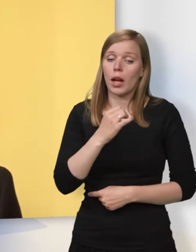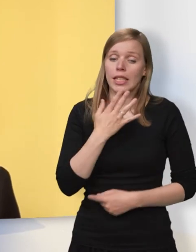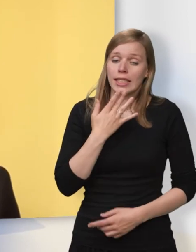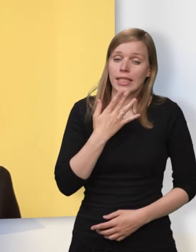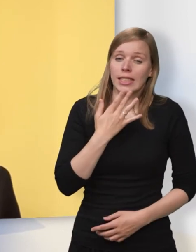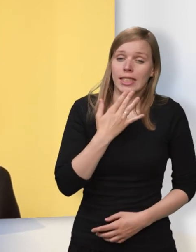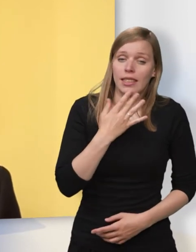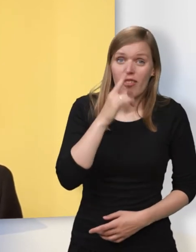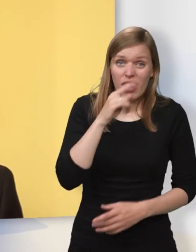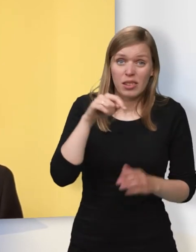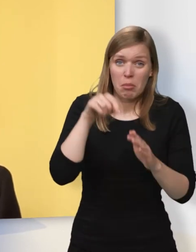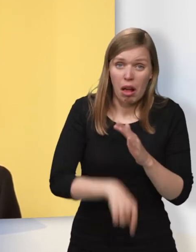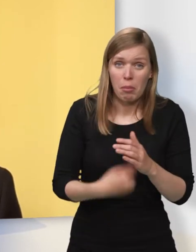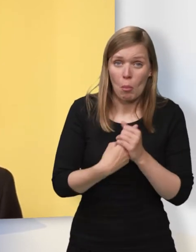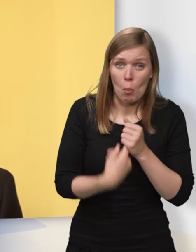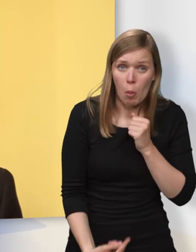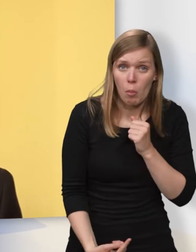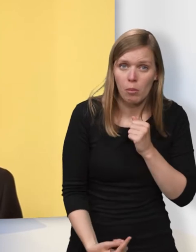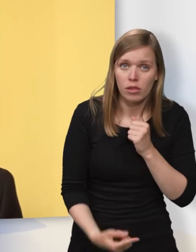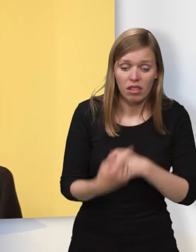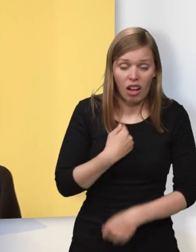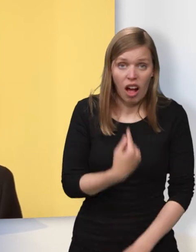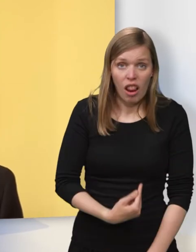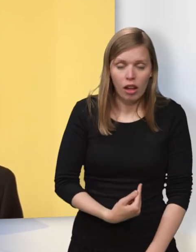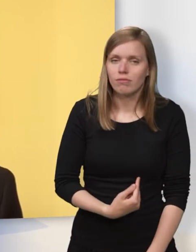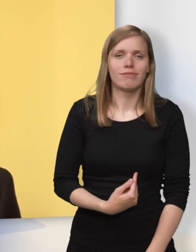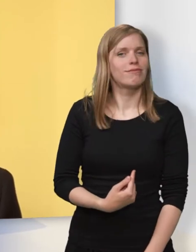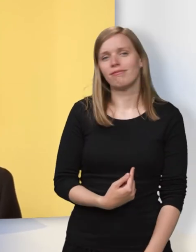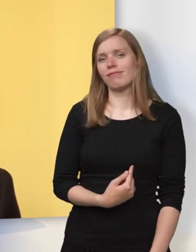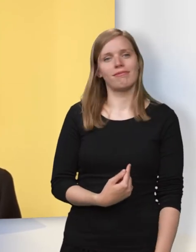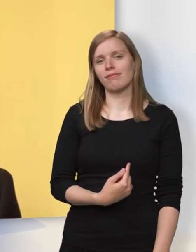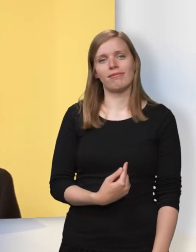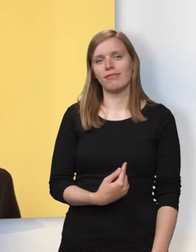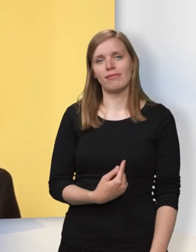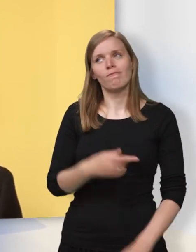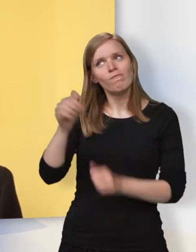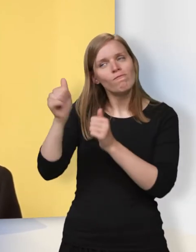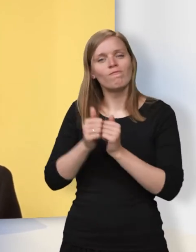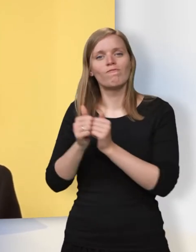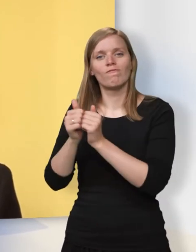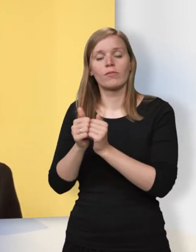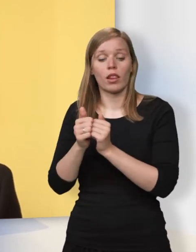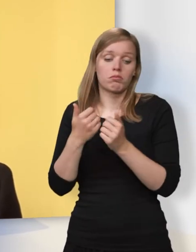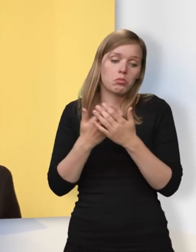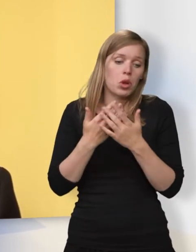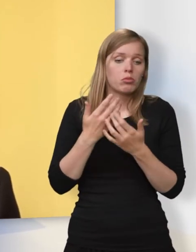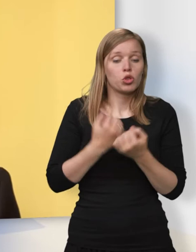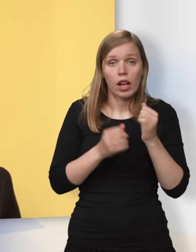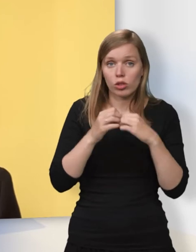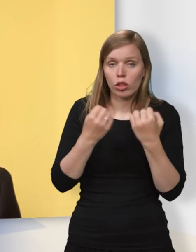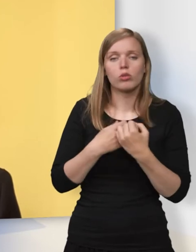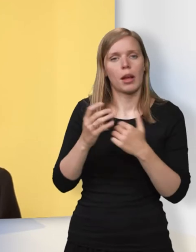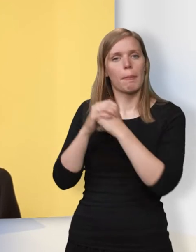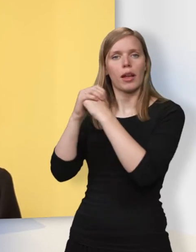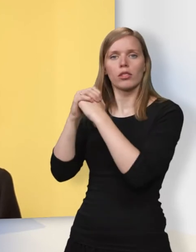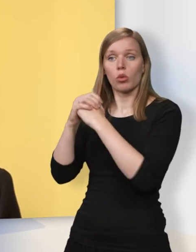es nicht gelingt, dann bin ich sozusagen nicht alleine und in schwierigen Situationen bete ich und subjektiv habe ich